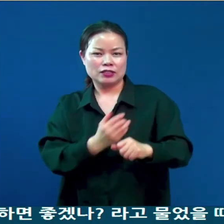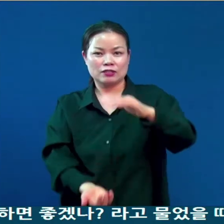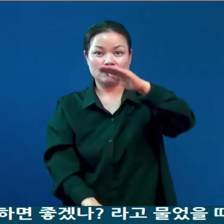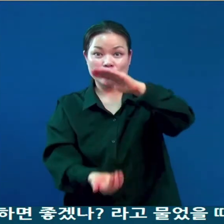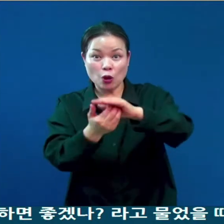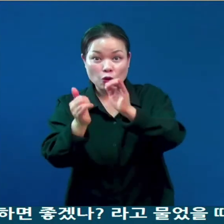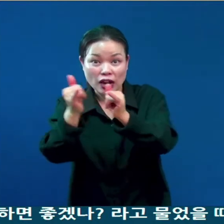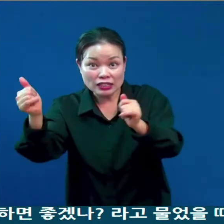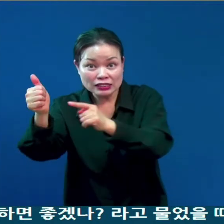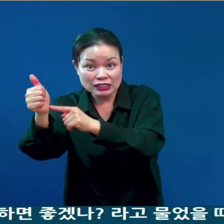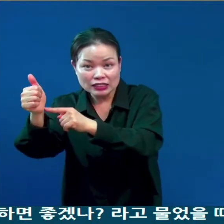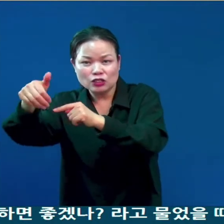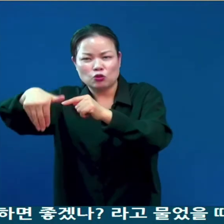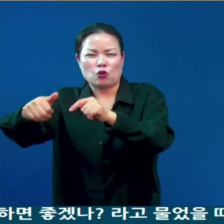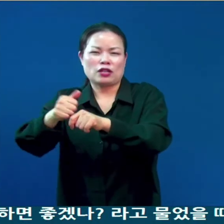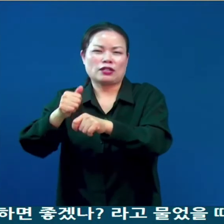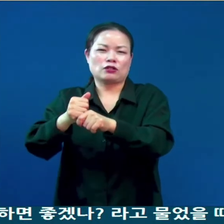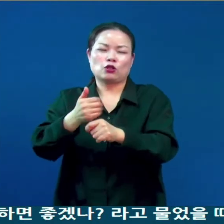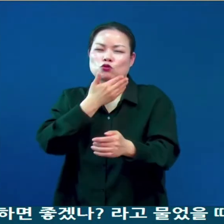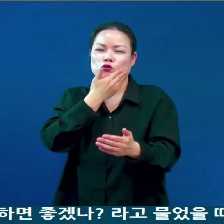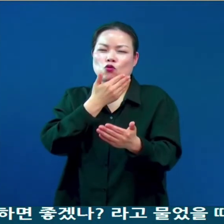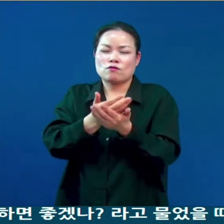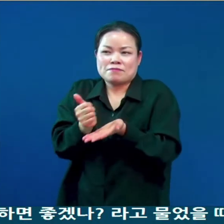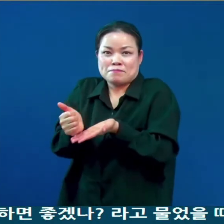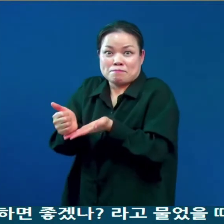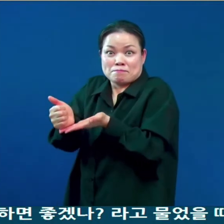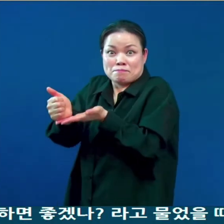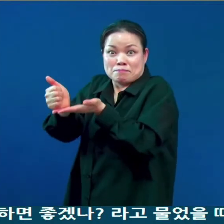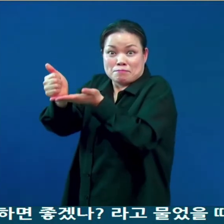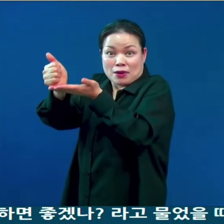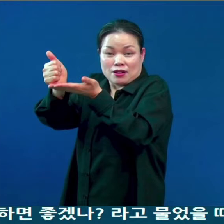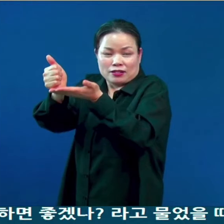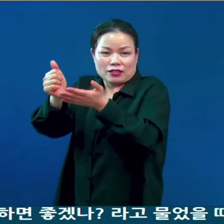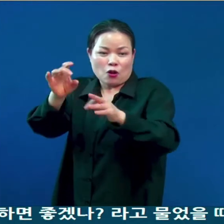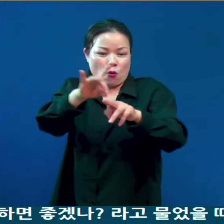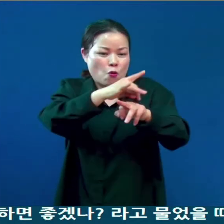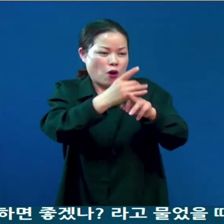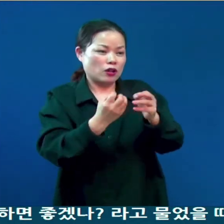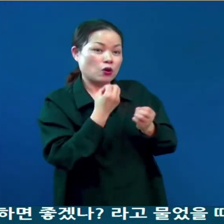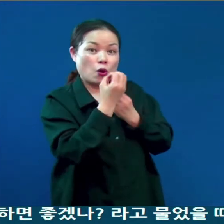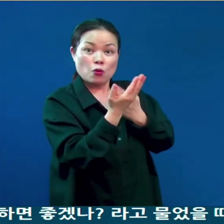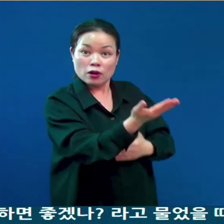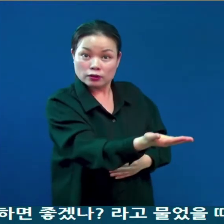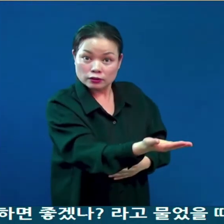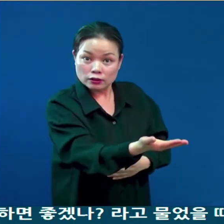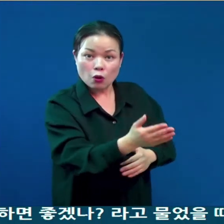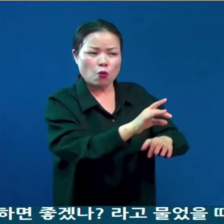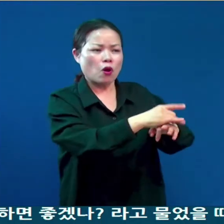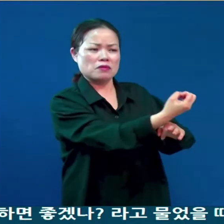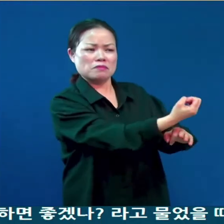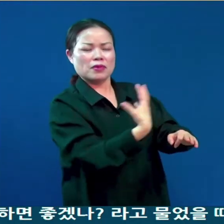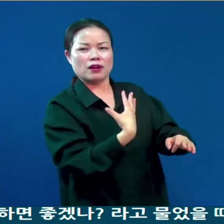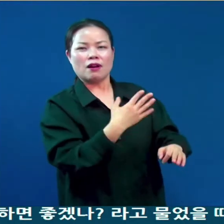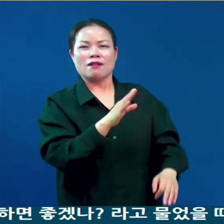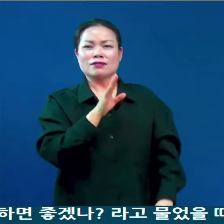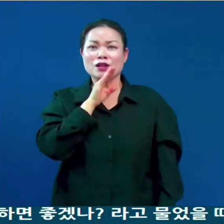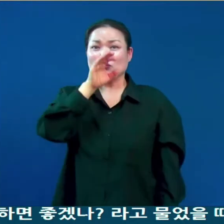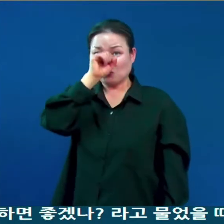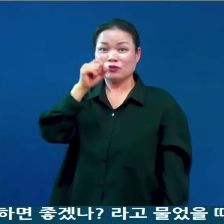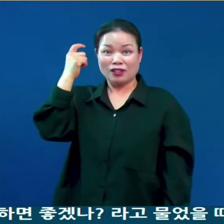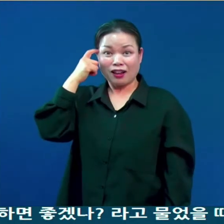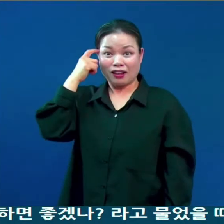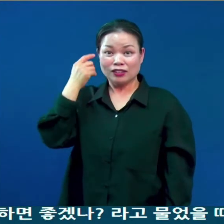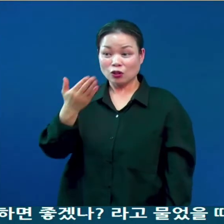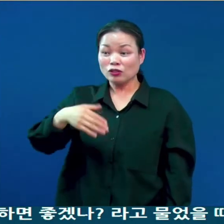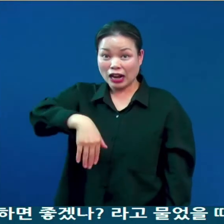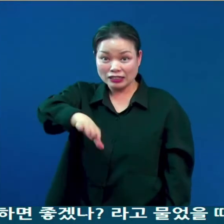이제 자기가 왕처럼 그 존귀를 받고 싶어서 왕에게 아뢰게 되죠. 근데 왕이 뭐라고 합니까? 참 좋은 생각이야. 그리고